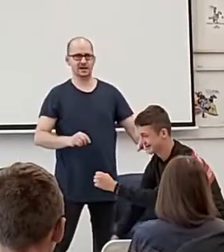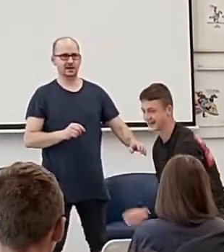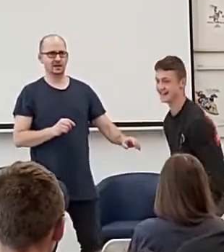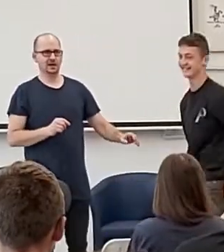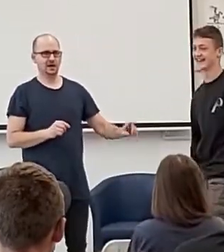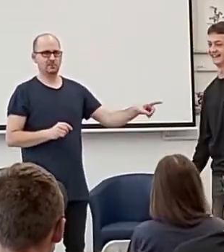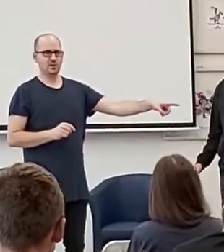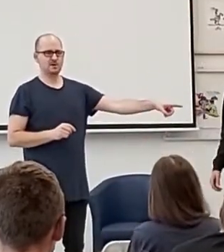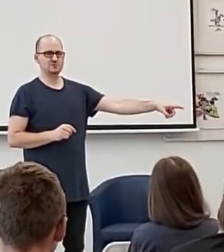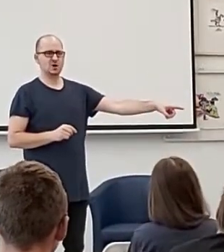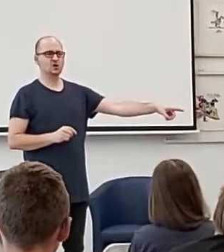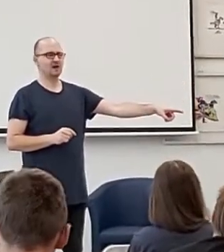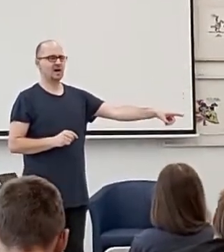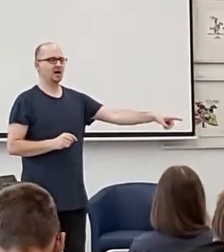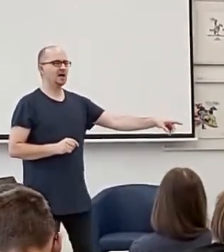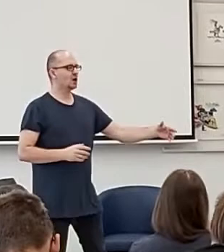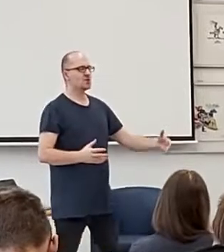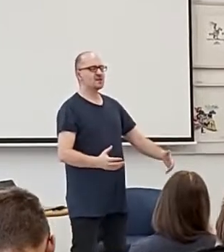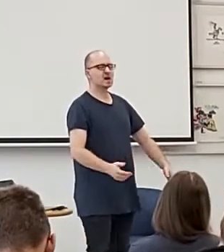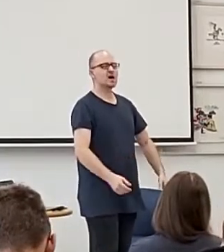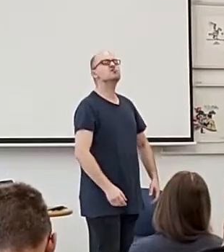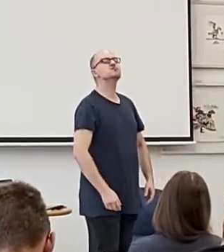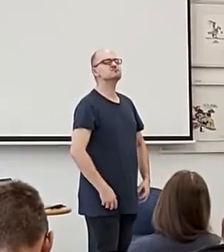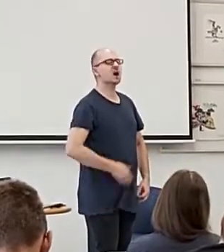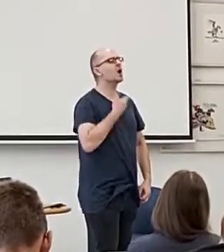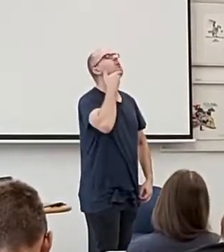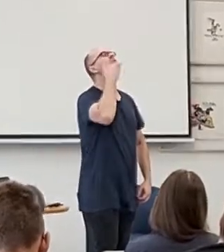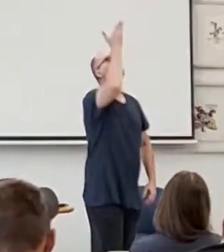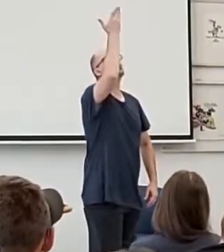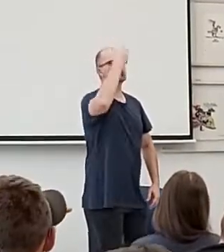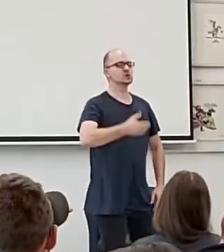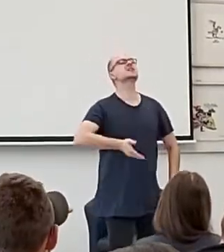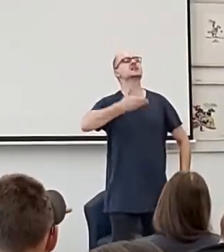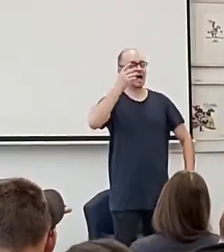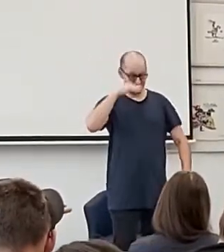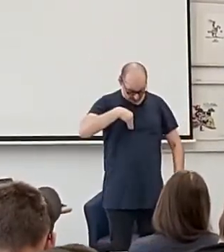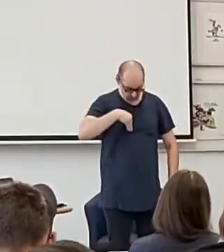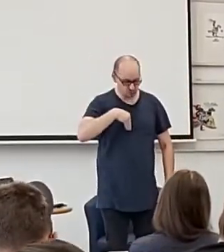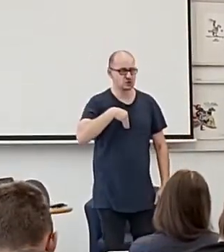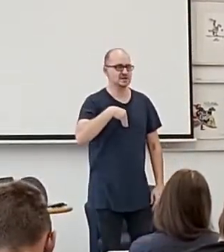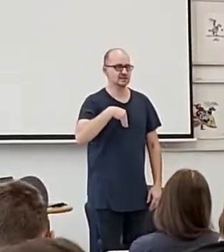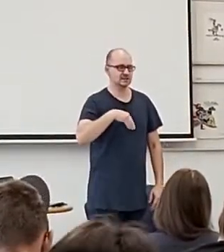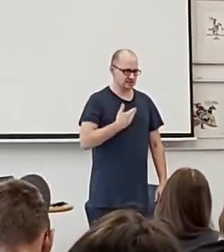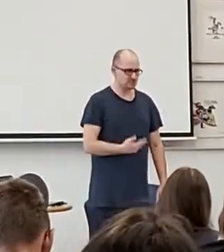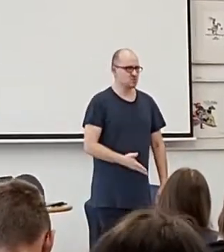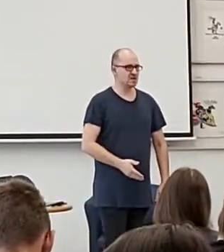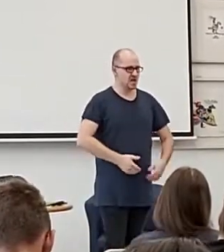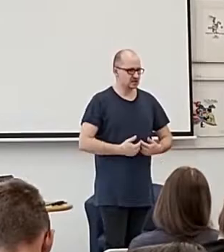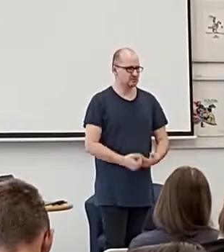niewidomymi i niedosłyszący to osoby, które potrafią dobrze sobie radzić w społeczeństwie. Problemy w tym względzie częściej dotyczą tych